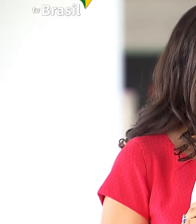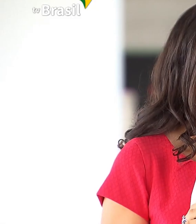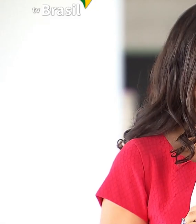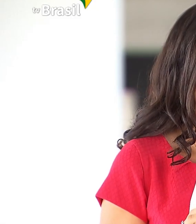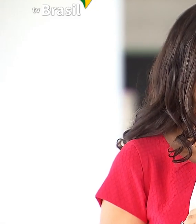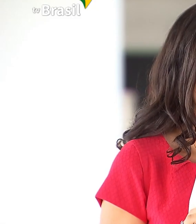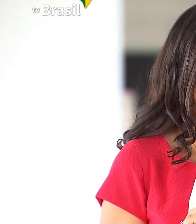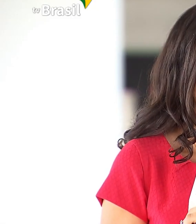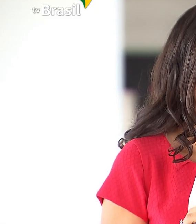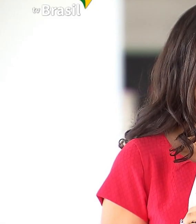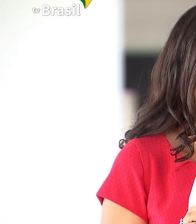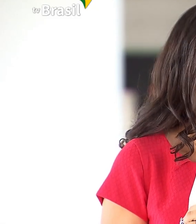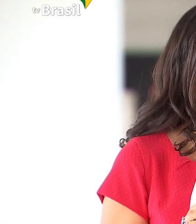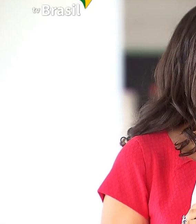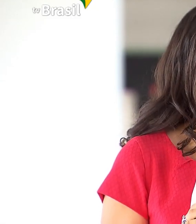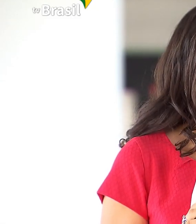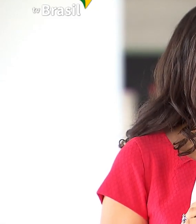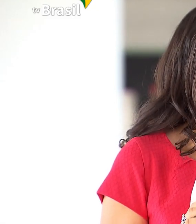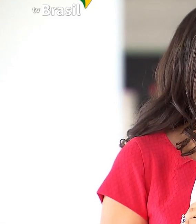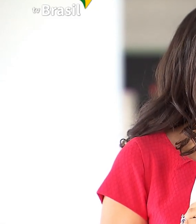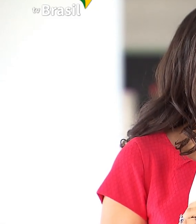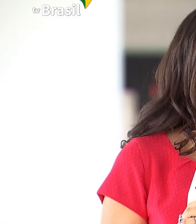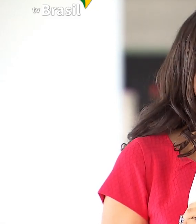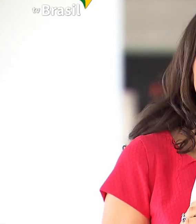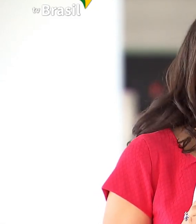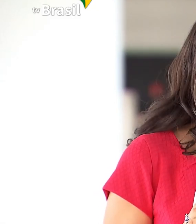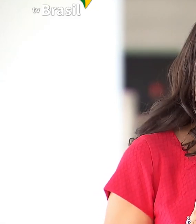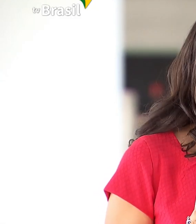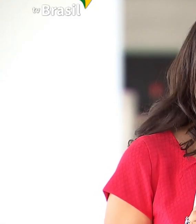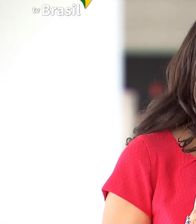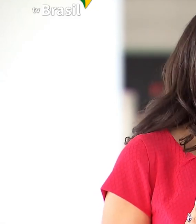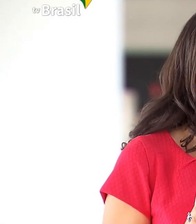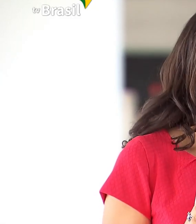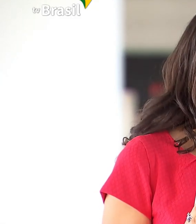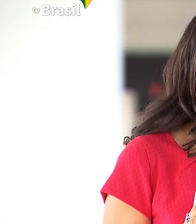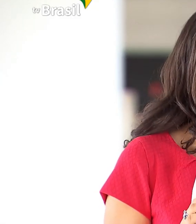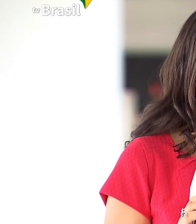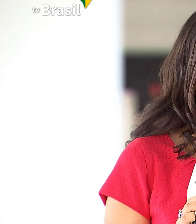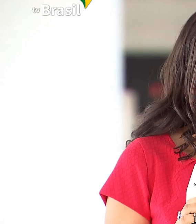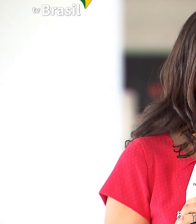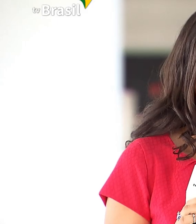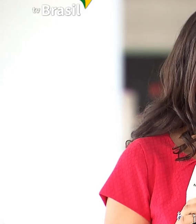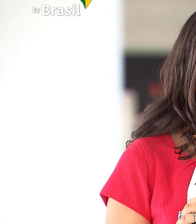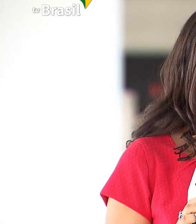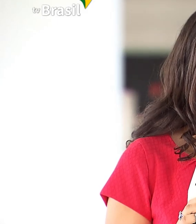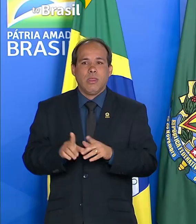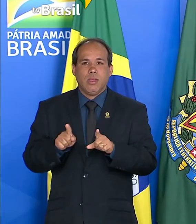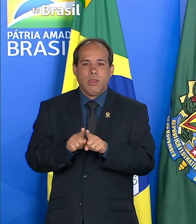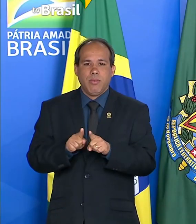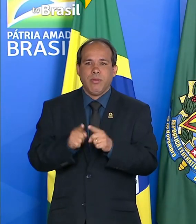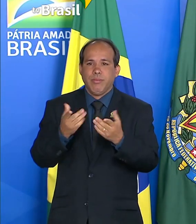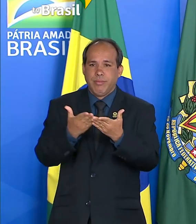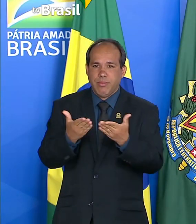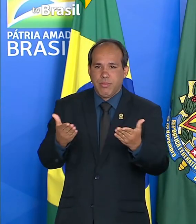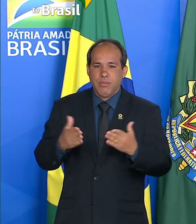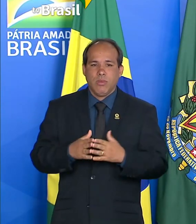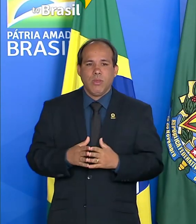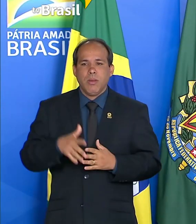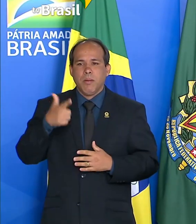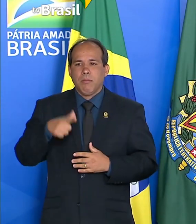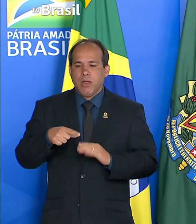pode ajudar a reduzir o número de processos de cobrança que tramitam na justiça e na esfera administrativa é mais uma